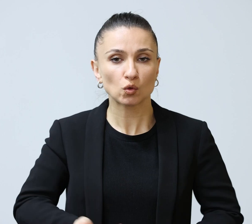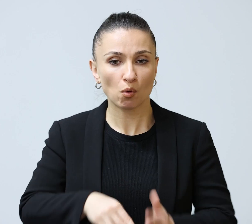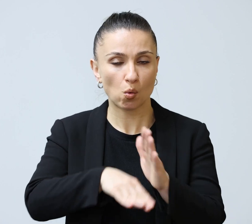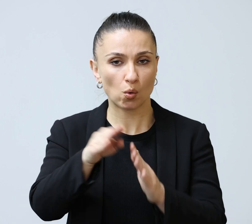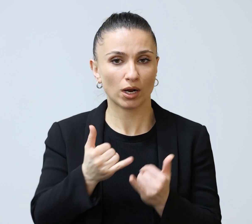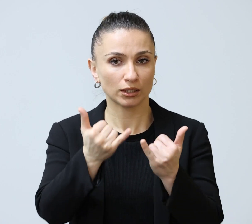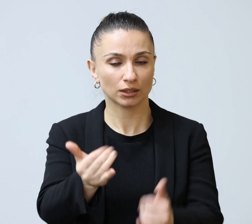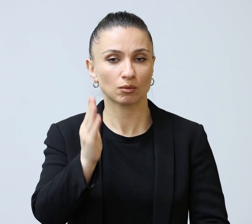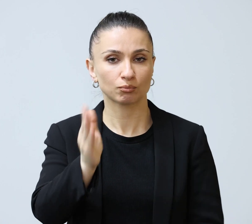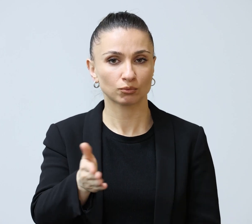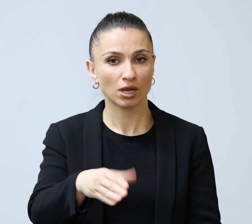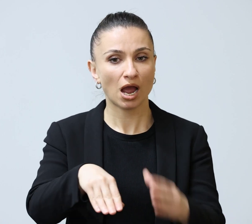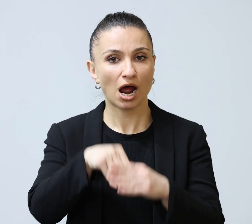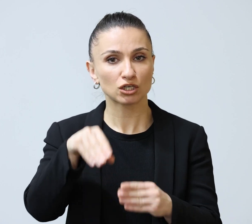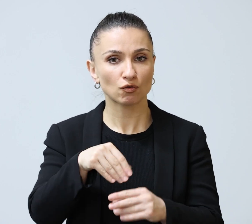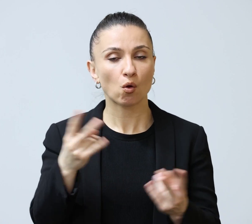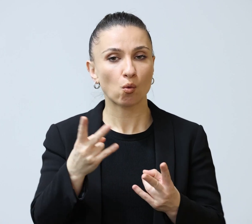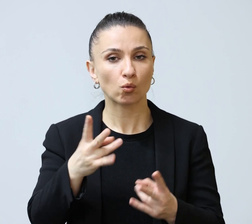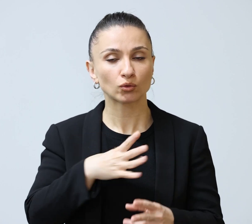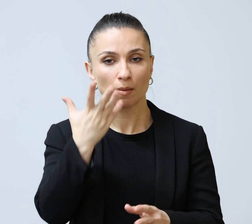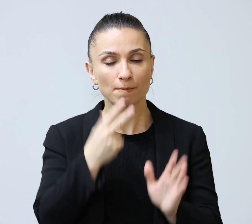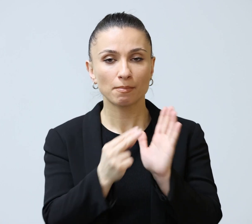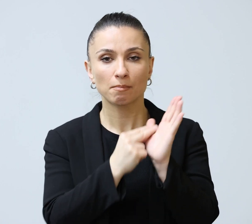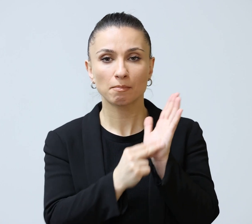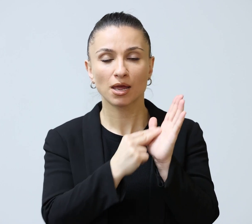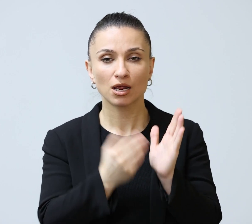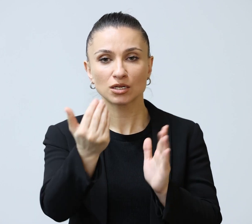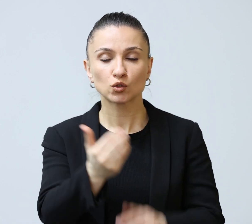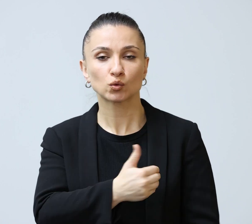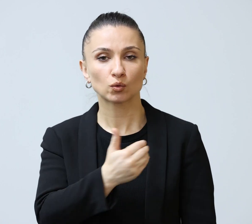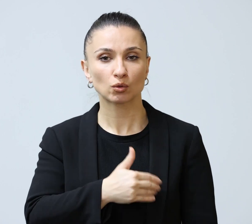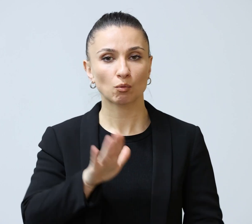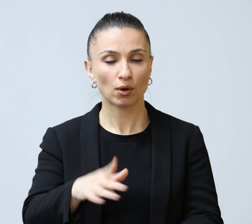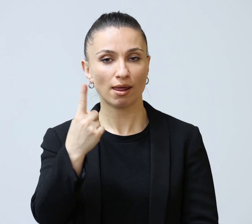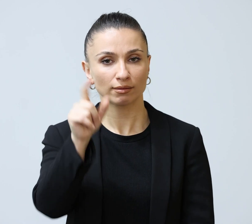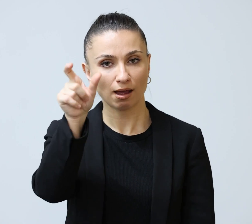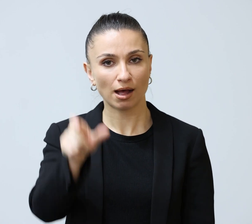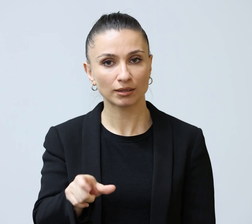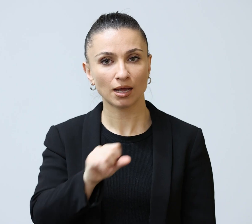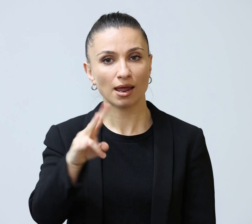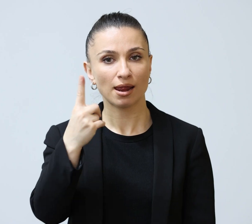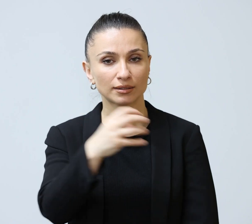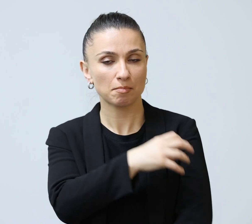Ընտրությունների օրը։ Քվեարկությունը սկսվում է առավոտյան ժամը 8-ին։ Քվեարկությունն ավարտվում է երեկոյան ժամը